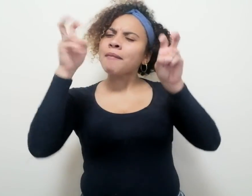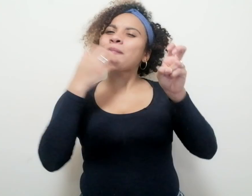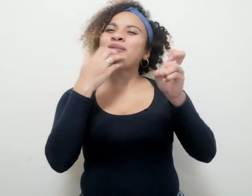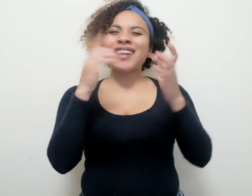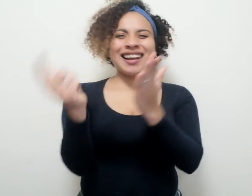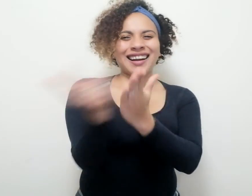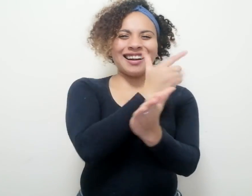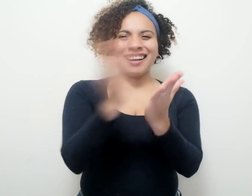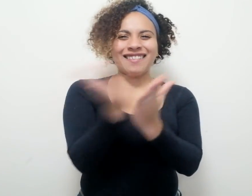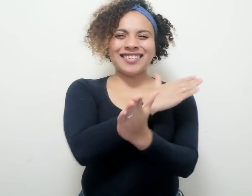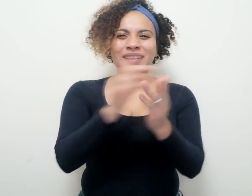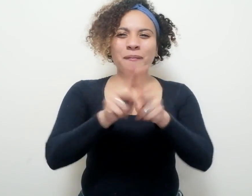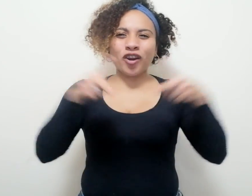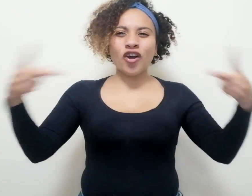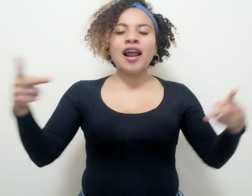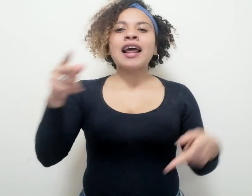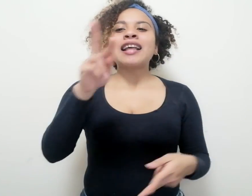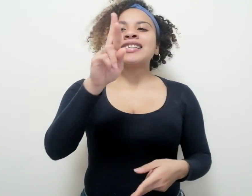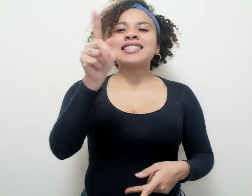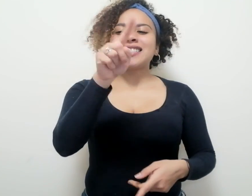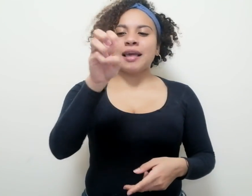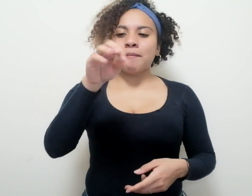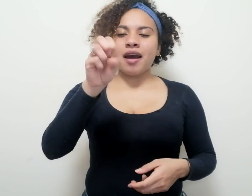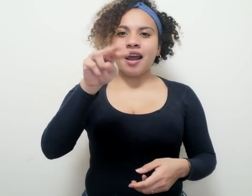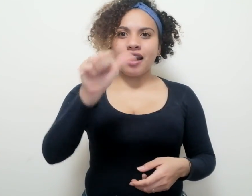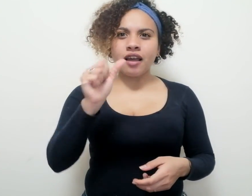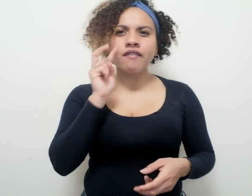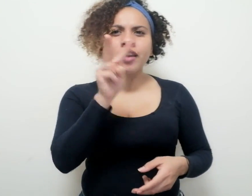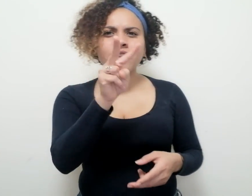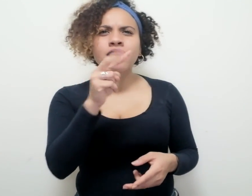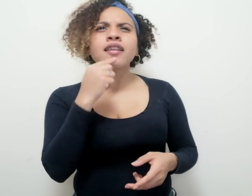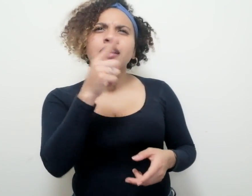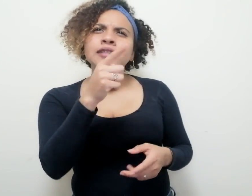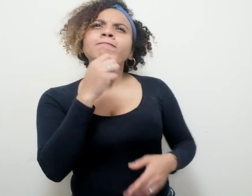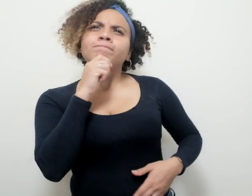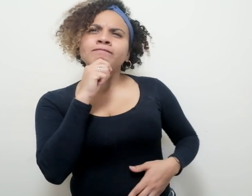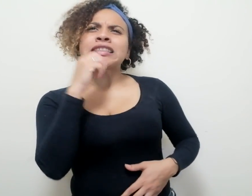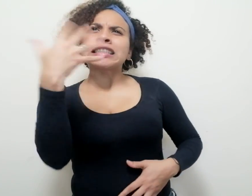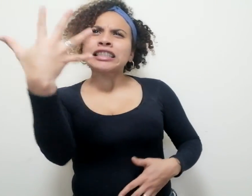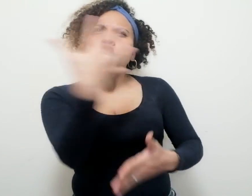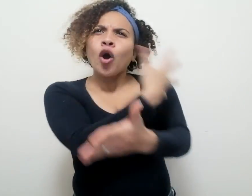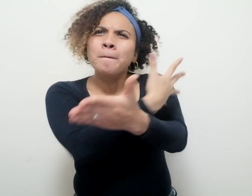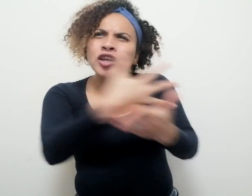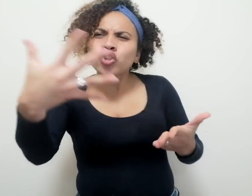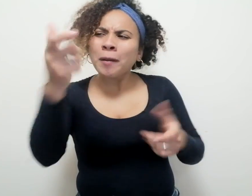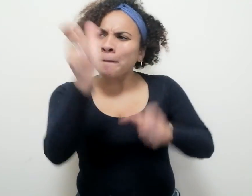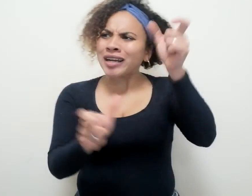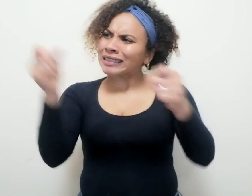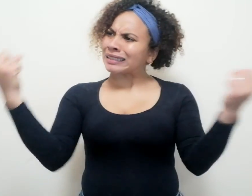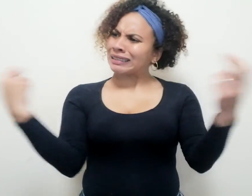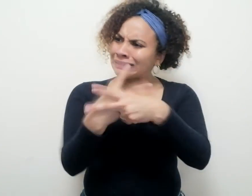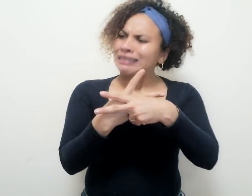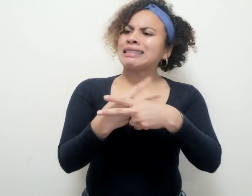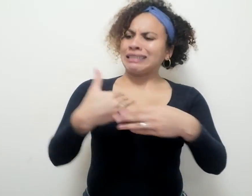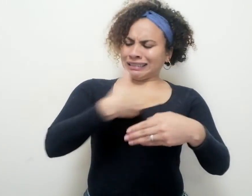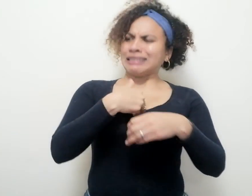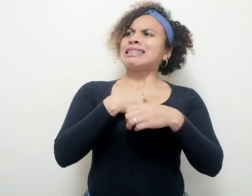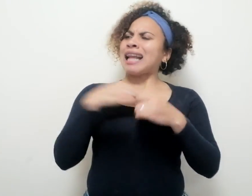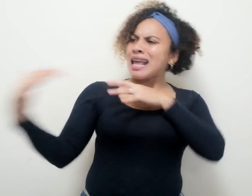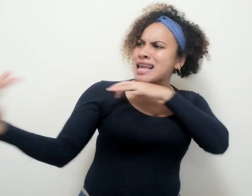semana, que abruma a Adriana Lunardi, 5 millones de víctimas de la guerra, o la violencia